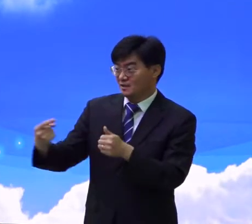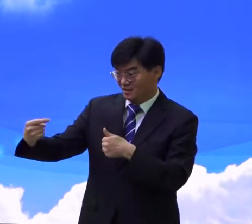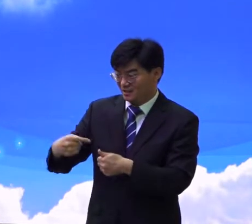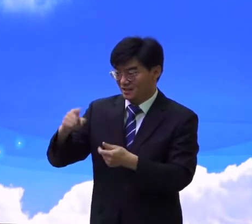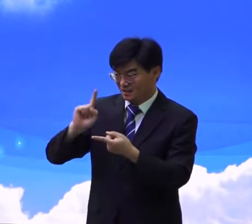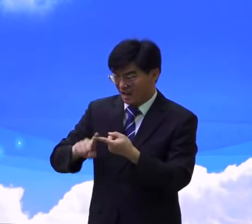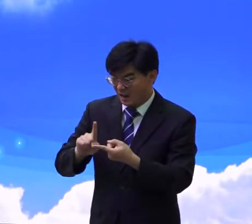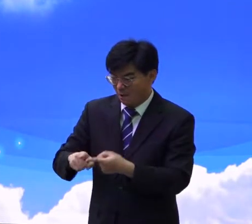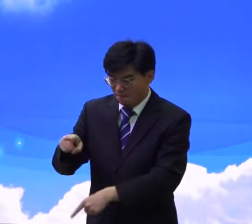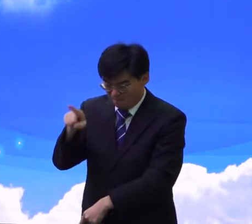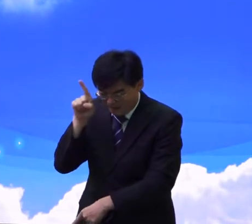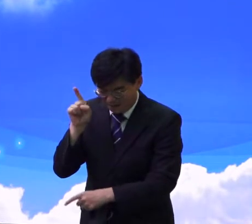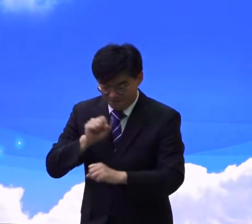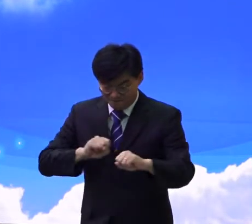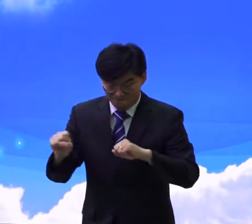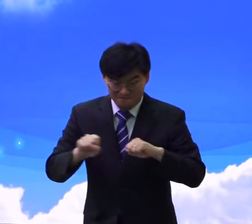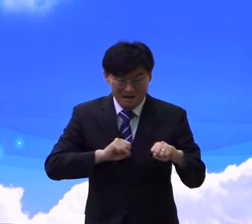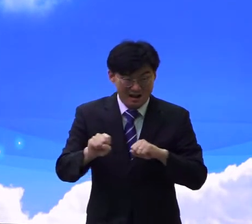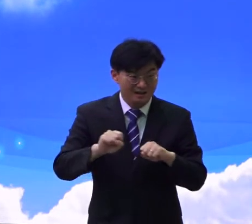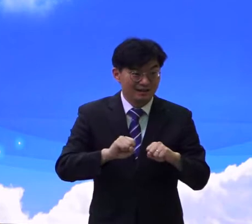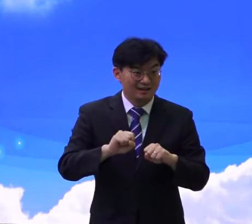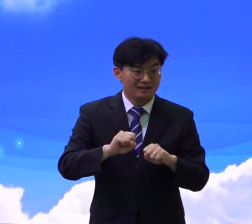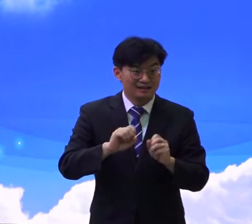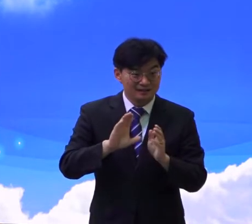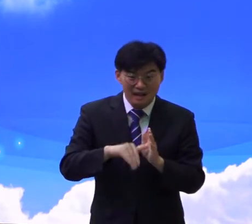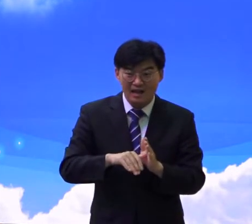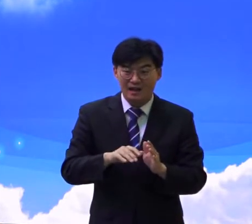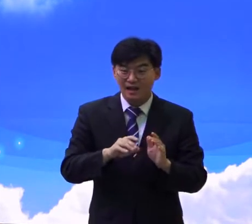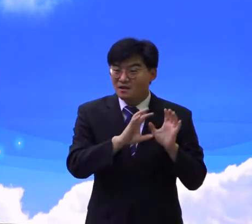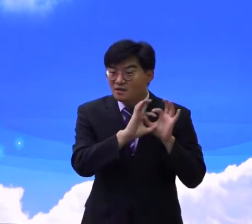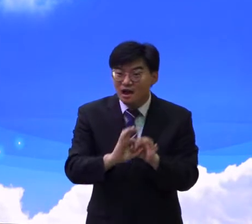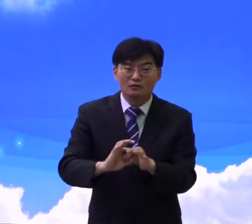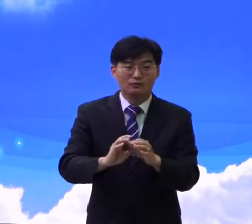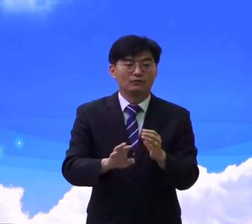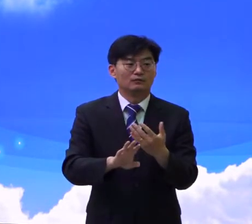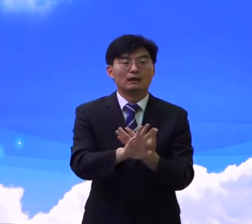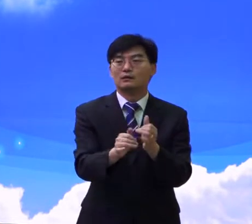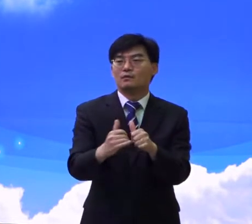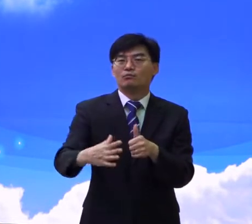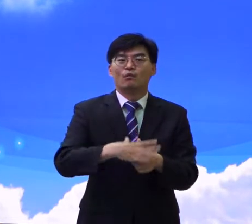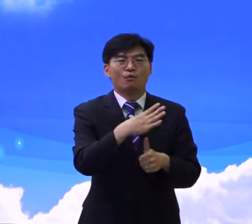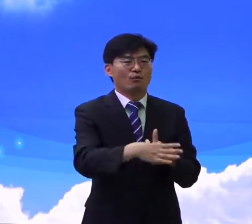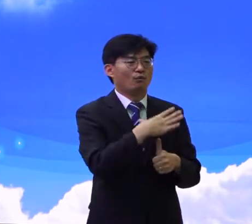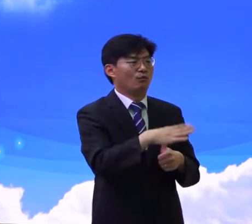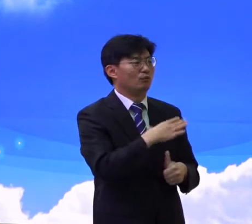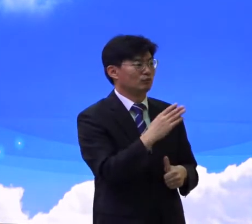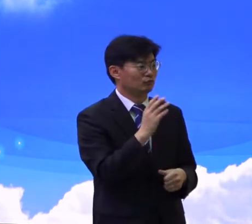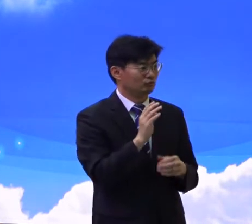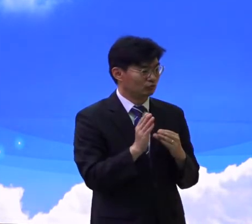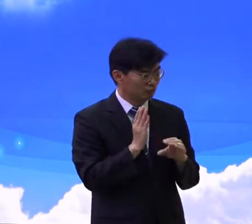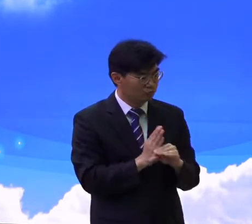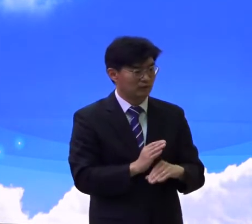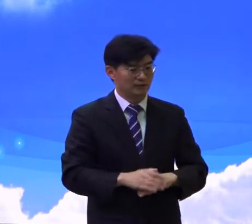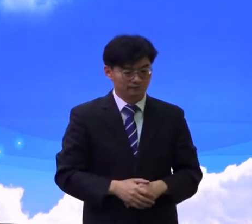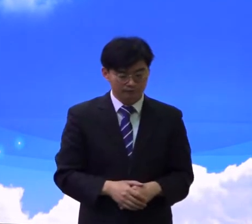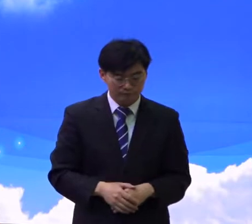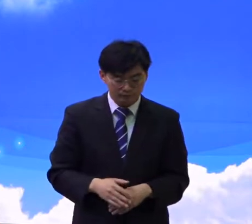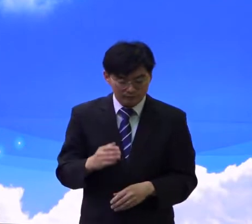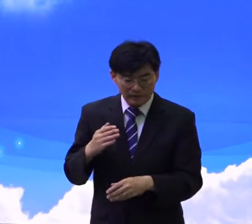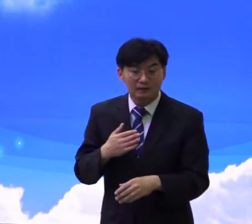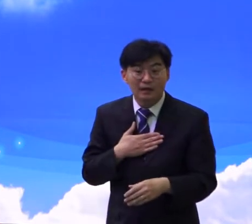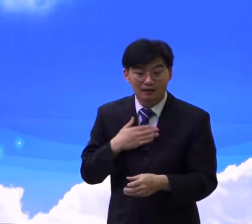하나님을 대적하고 있는 거짓 선지자들이 하나님 말씀대로 심판을 받기는커녕 세상에서 호사를 누리고